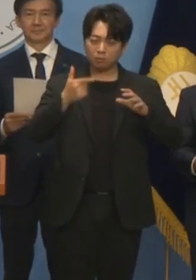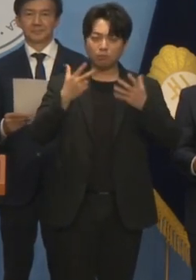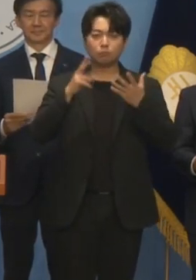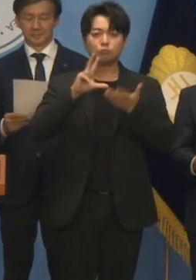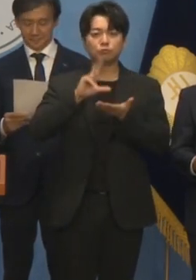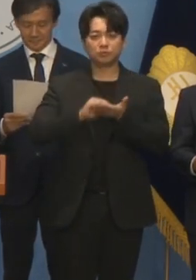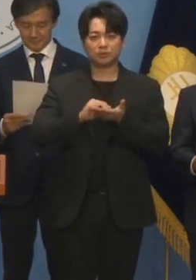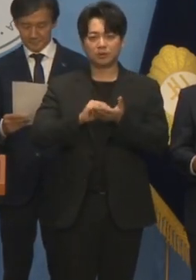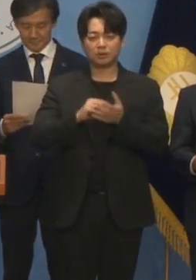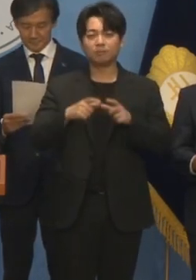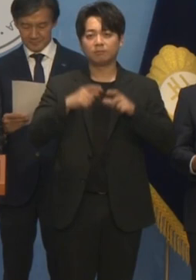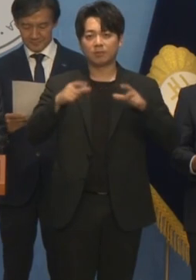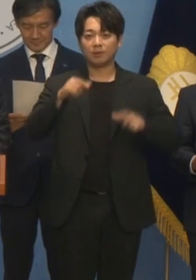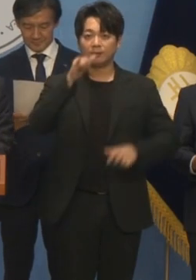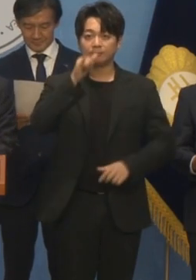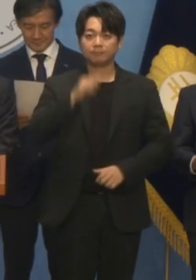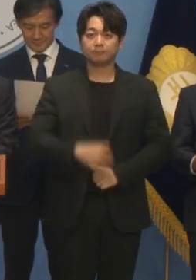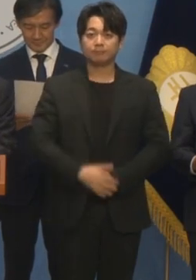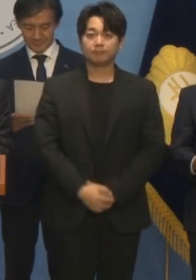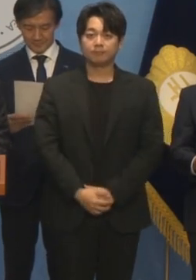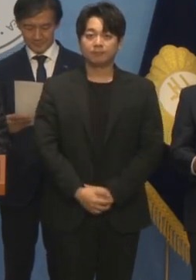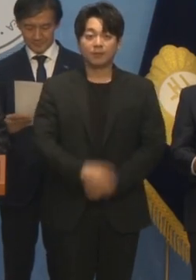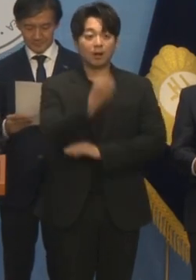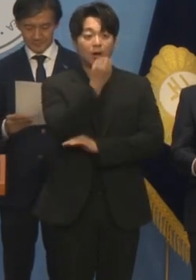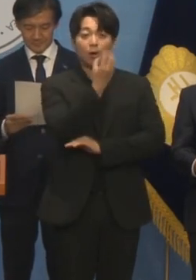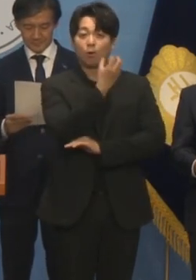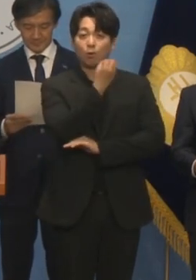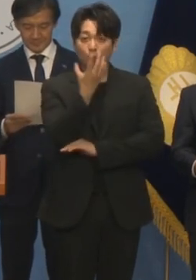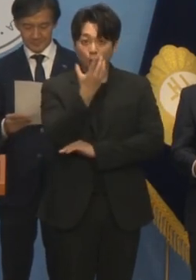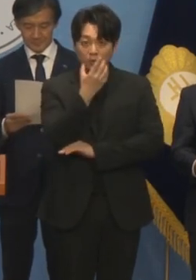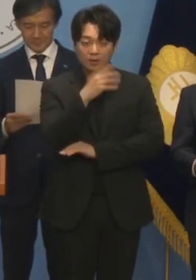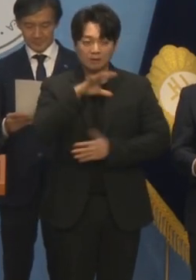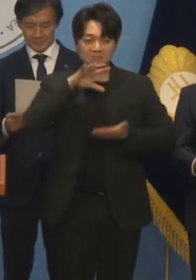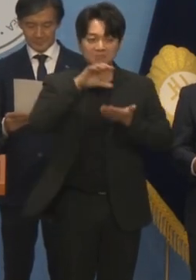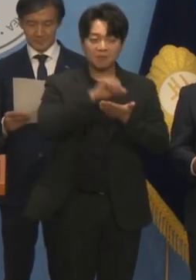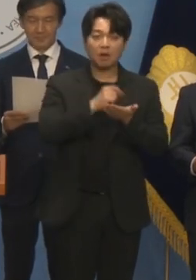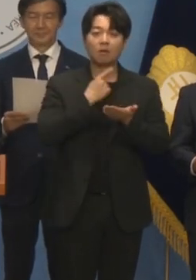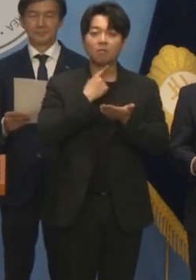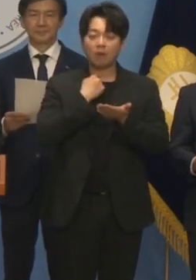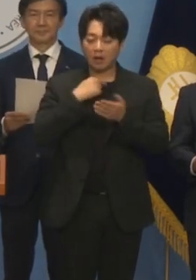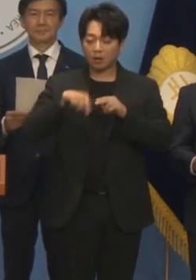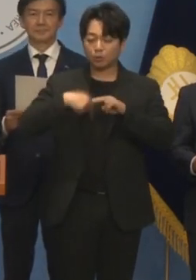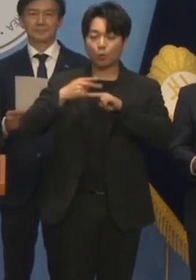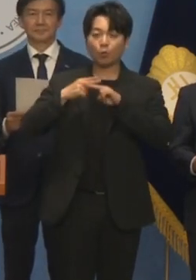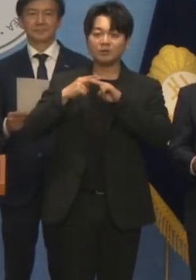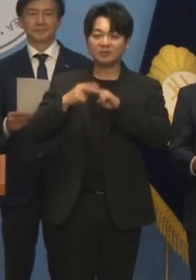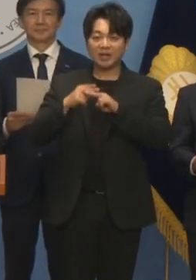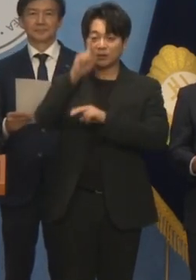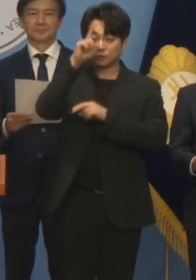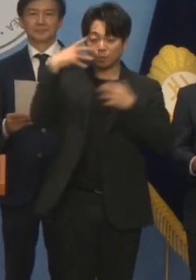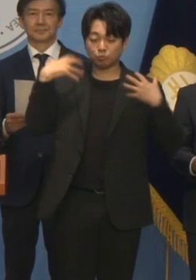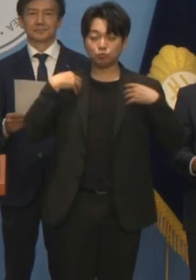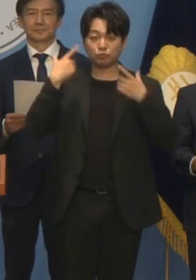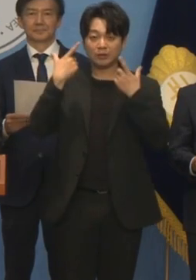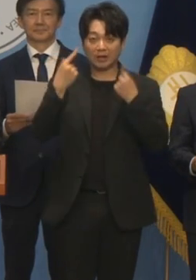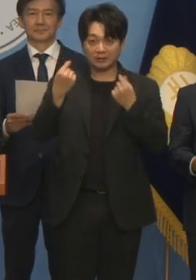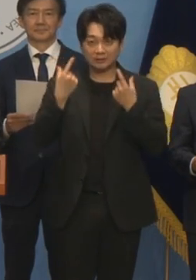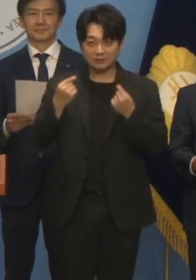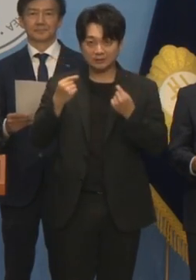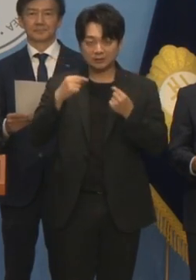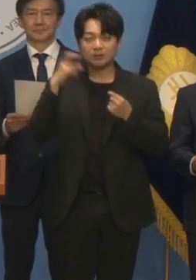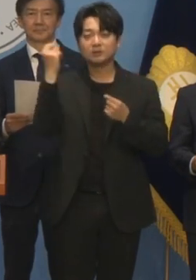있습니다. 보도 지침과 기사 검열이 있던 군사 독재 정권 시절 못지않은 일이 벌어지고 있는